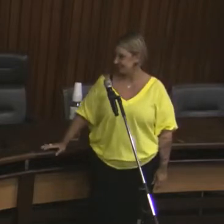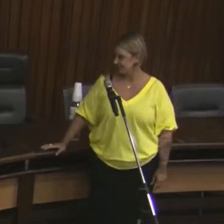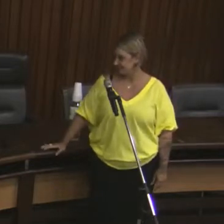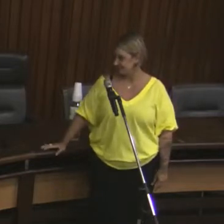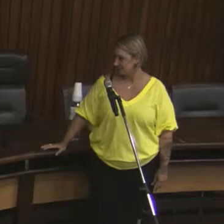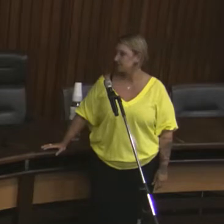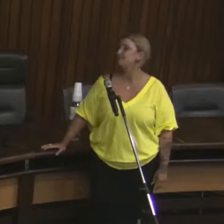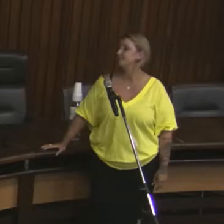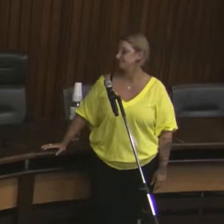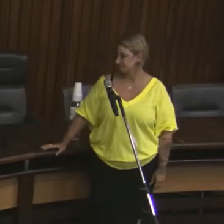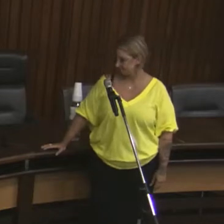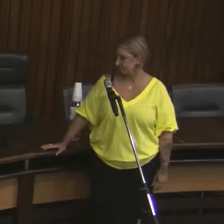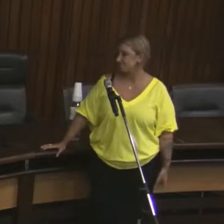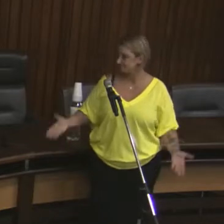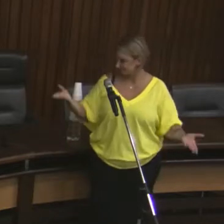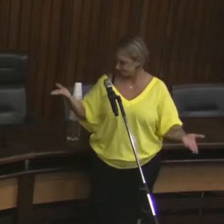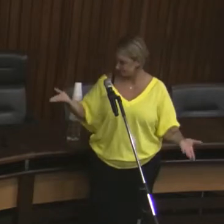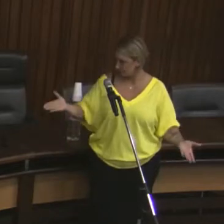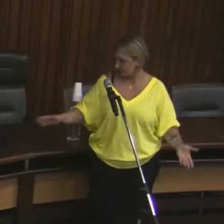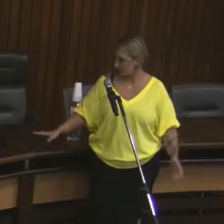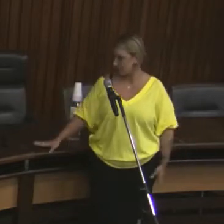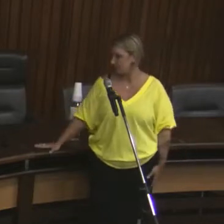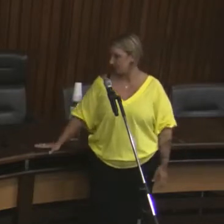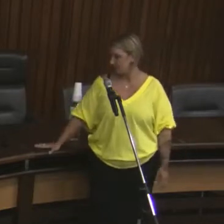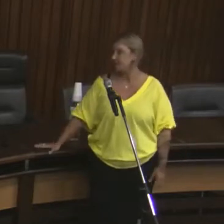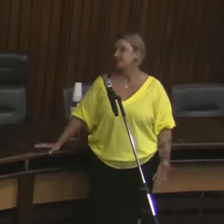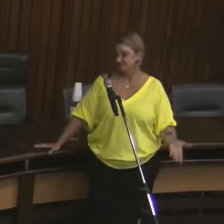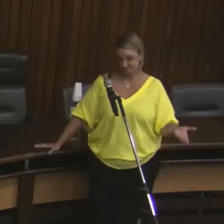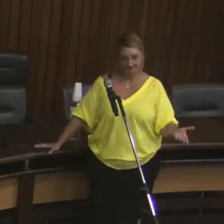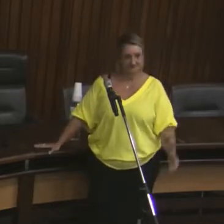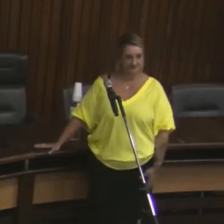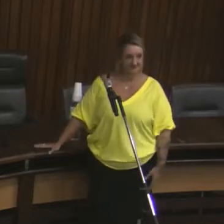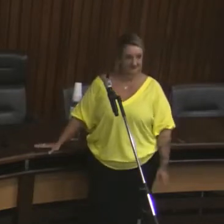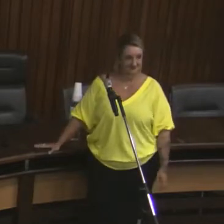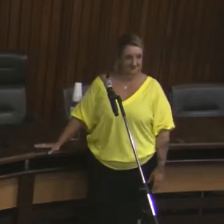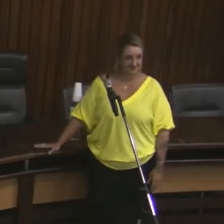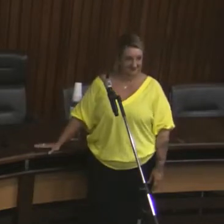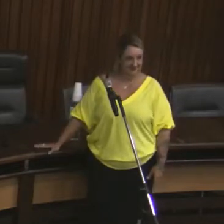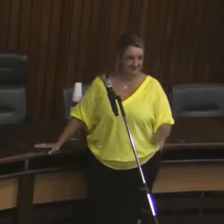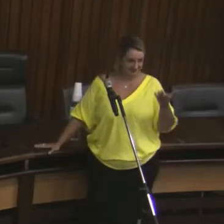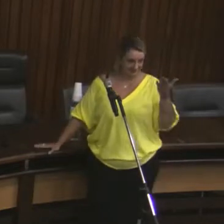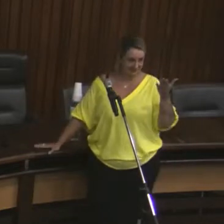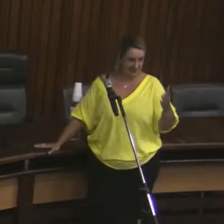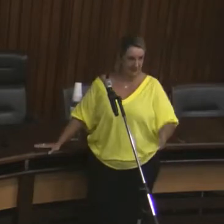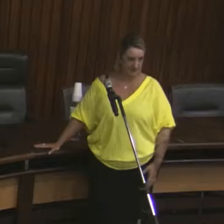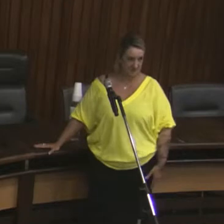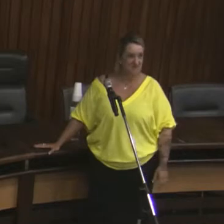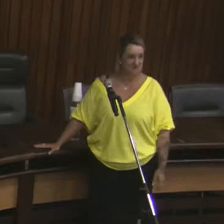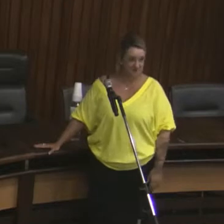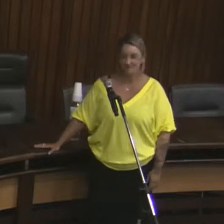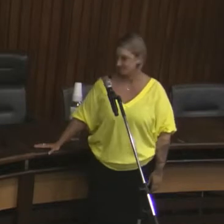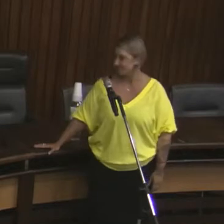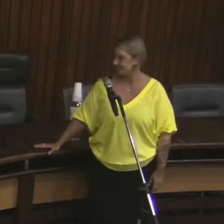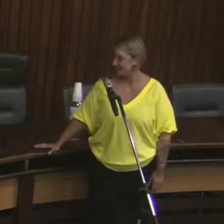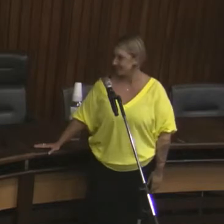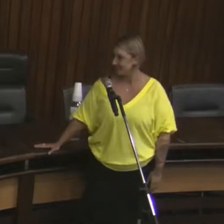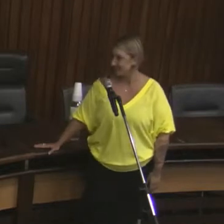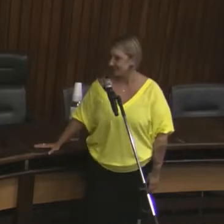pessoal de Libras. O senhor Armando, me ajuda? Não sei. Então ele se isolava do pessoal de Libras. A Karina me